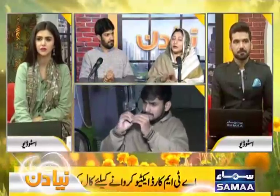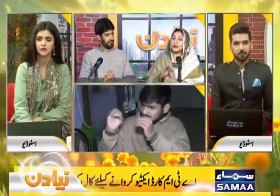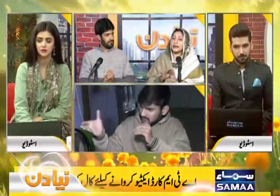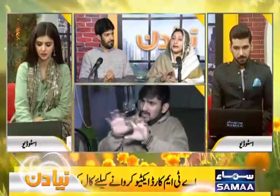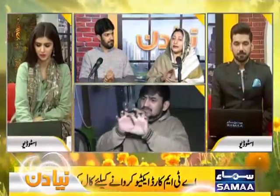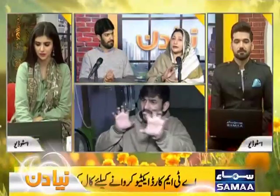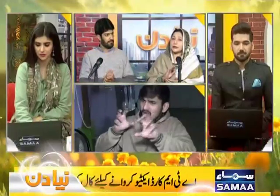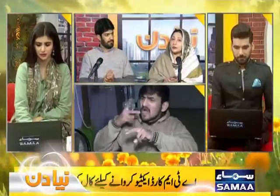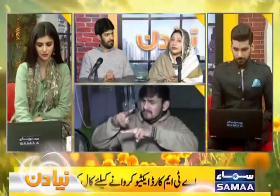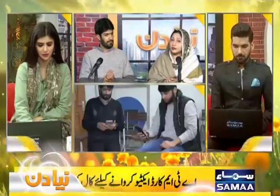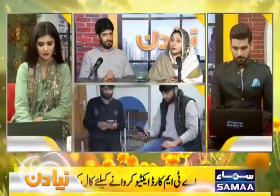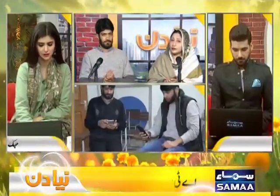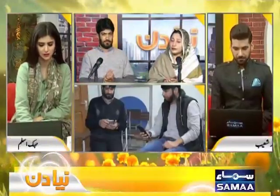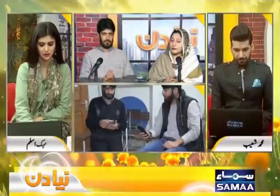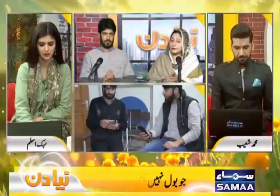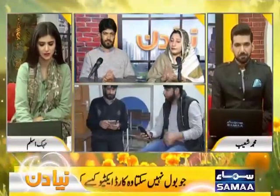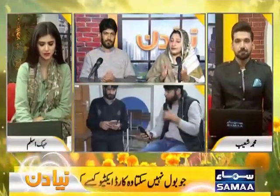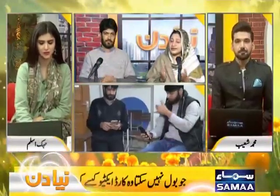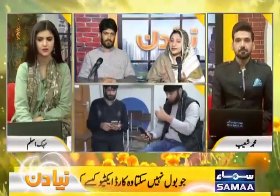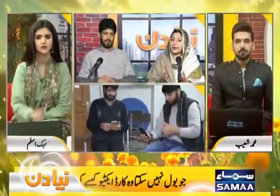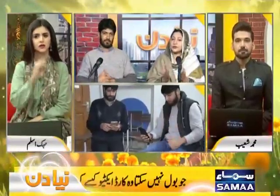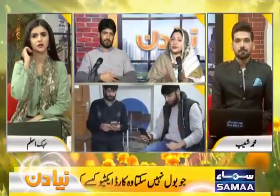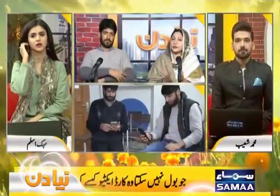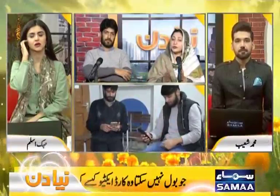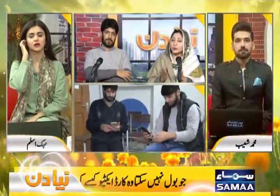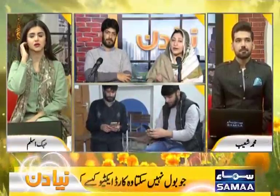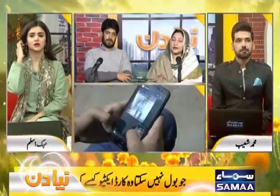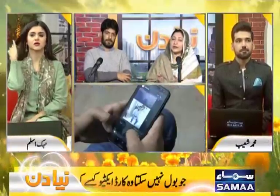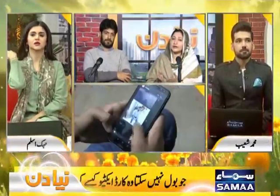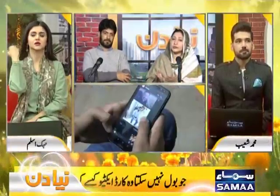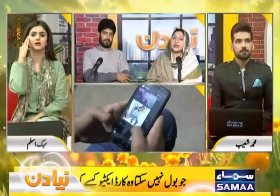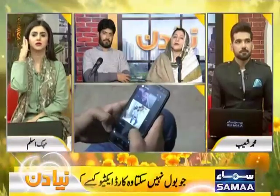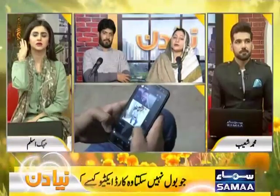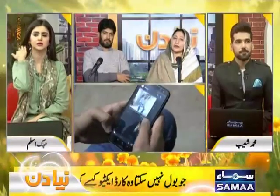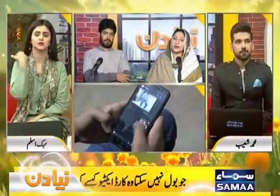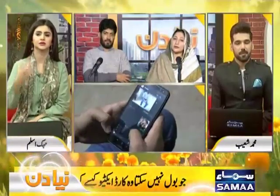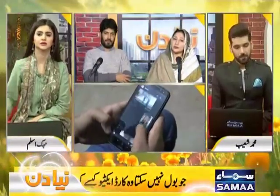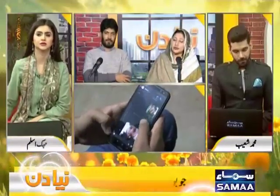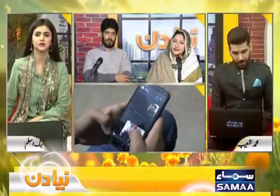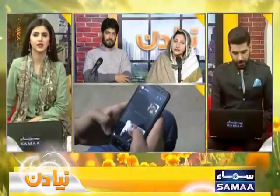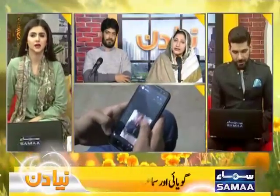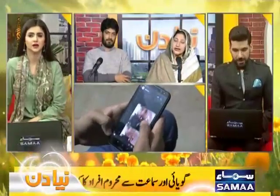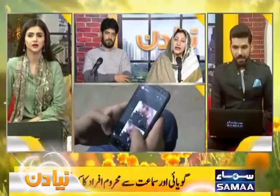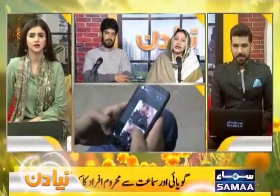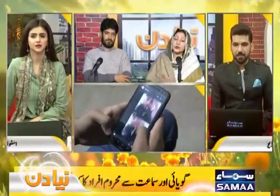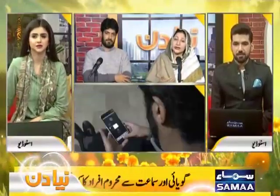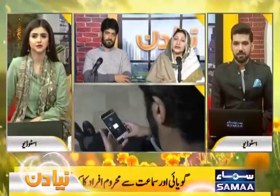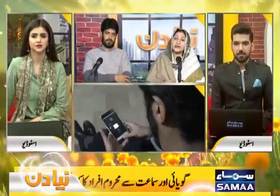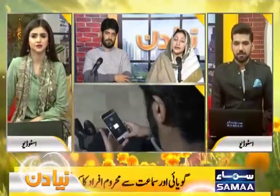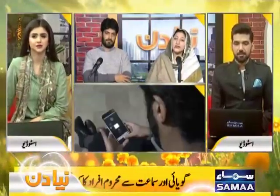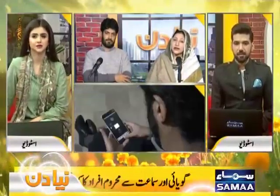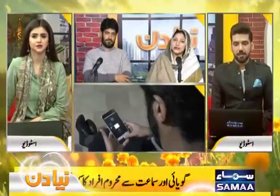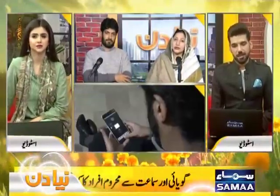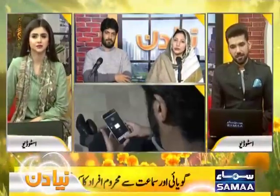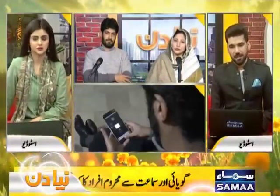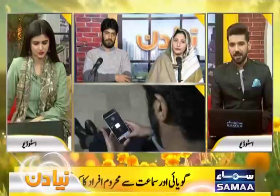جائے, ان کے لیے گلوبلی جو سسٹم ہے اس کو اپلائی کر کے اس کے مطابق ان کے لیے کچھ. بالکل صحیح ہے, ان کے لیے